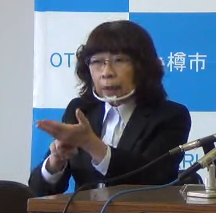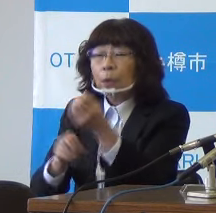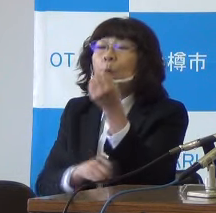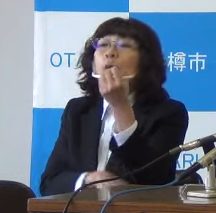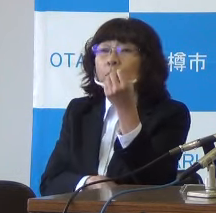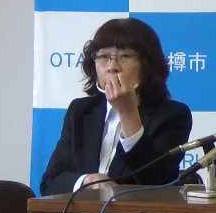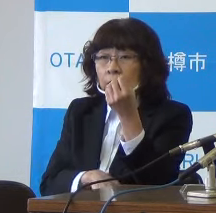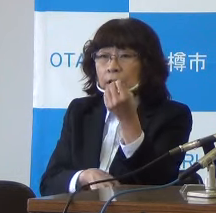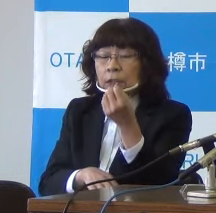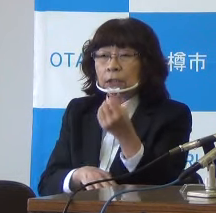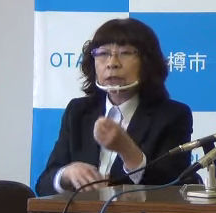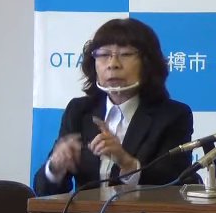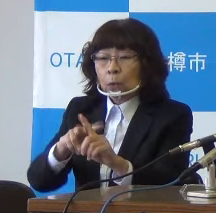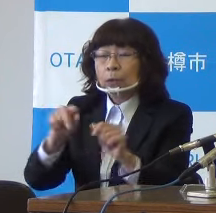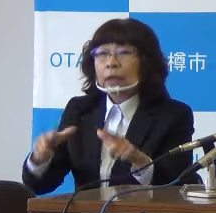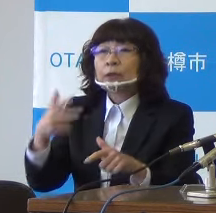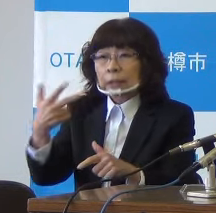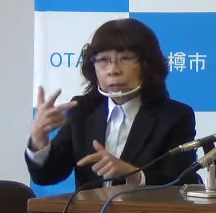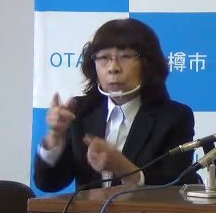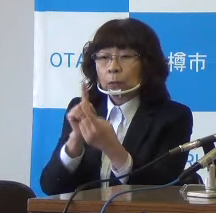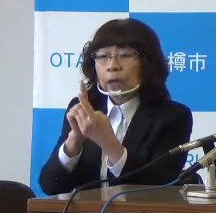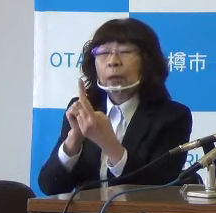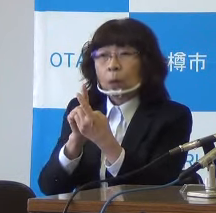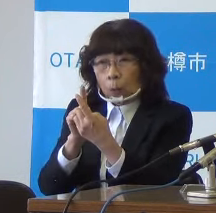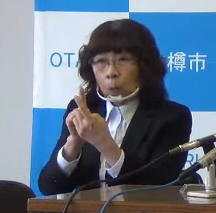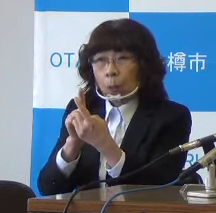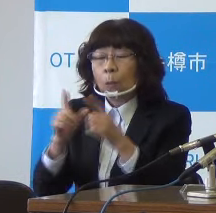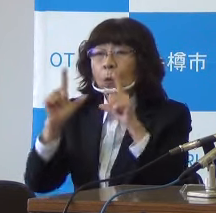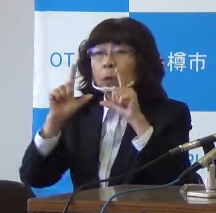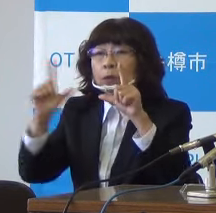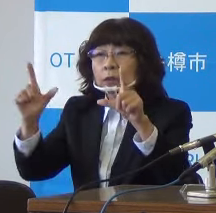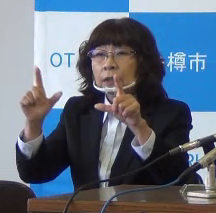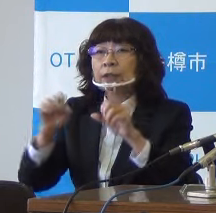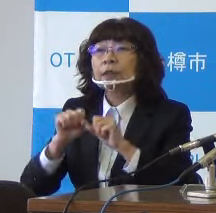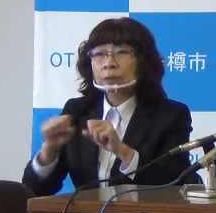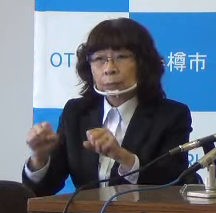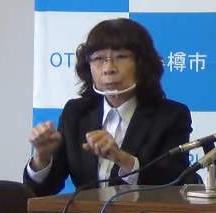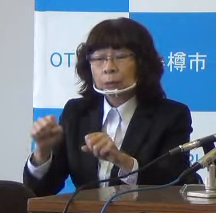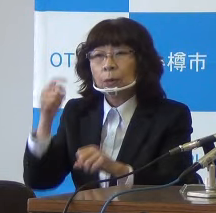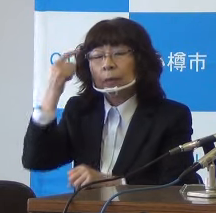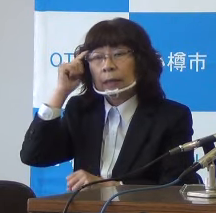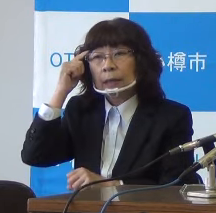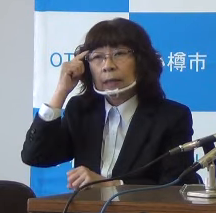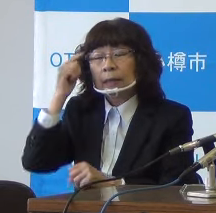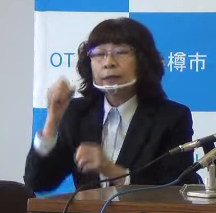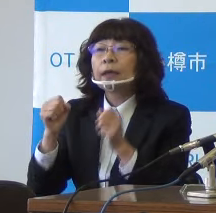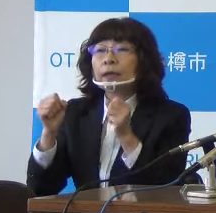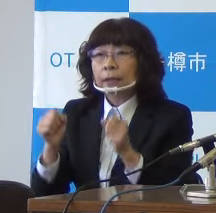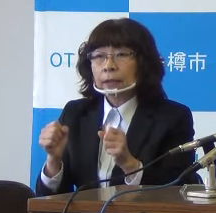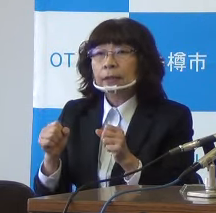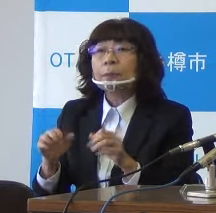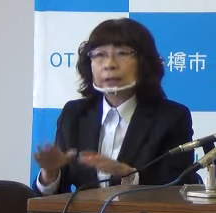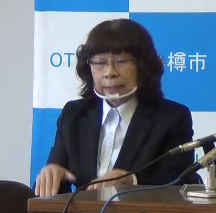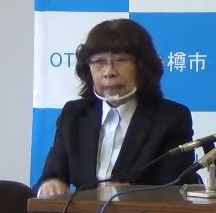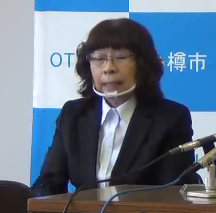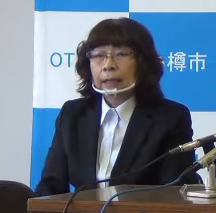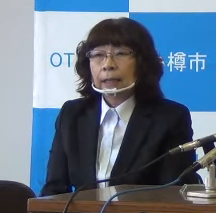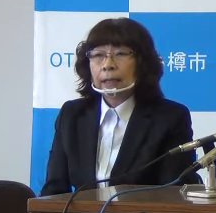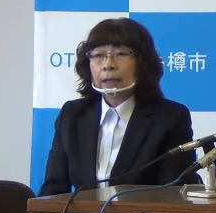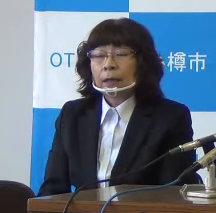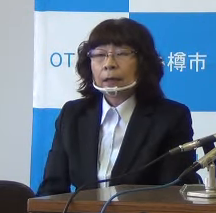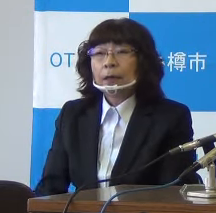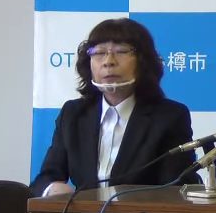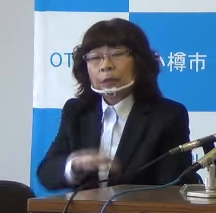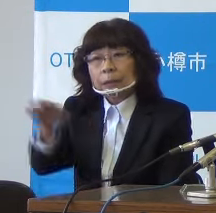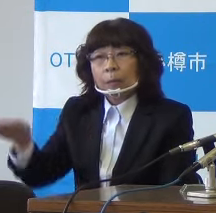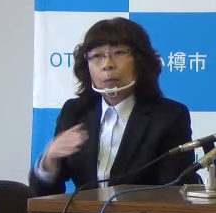まえ本市の対応をお知らせすることで考えていたところでありますがご承知